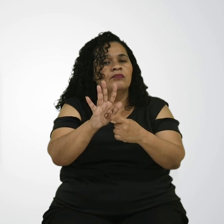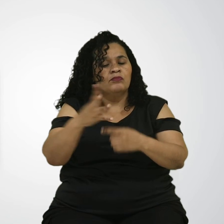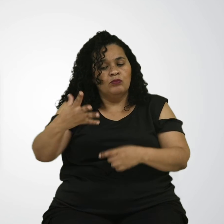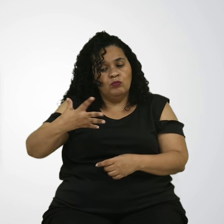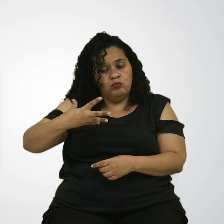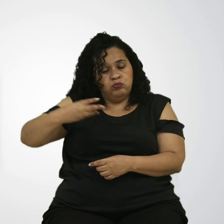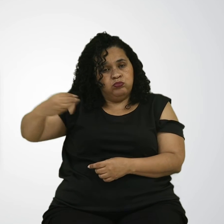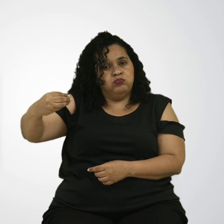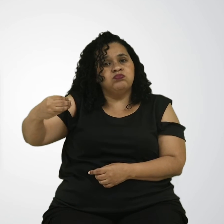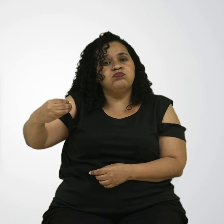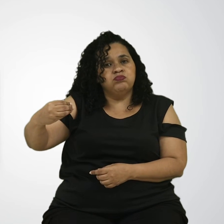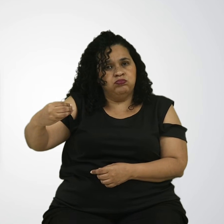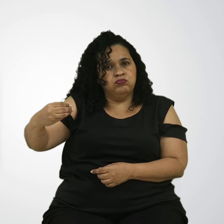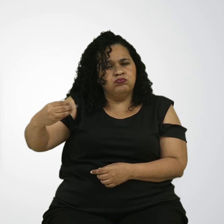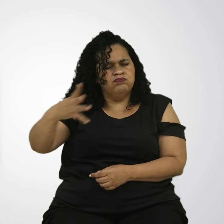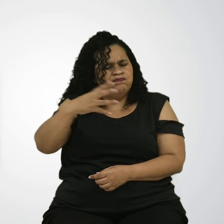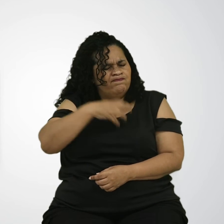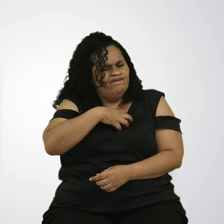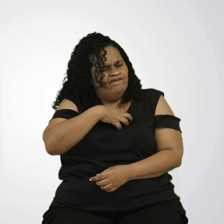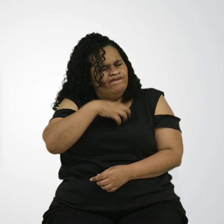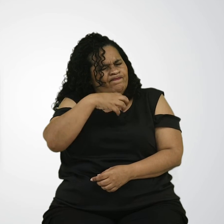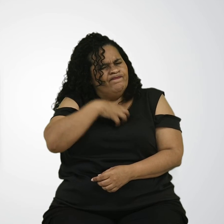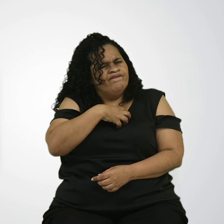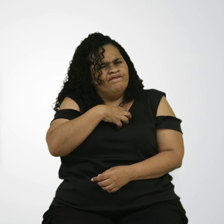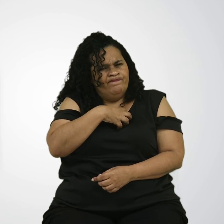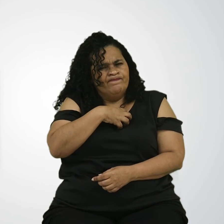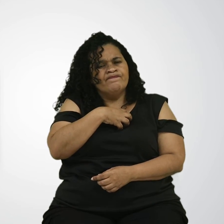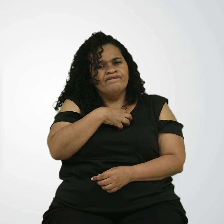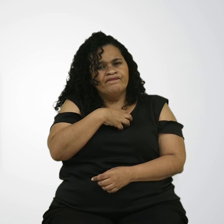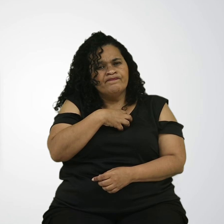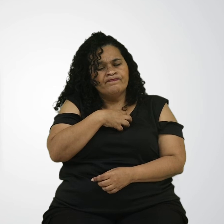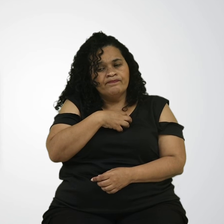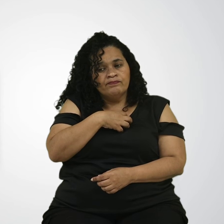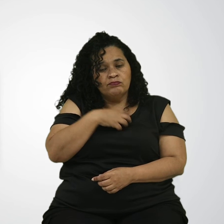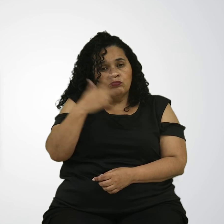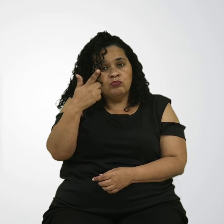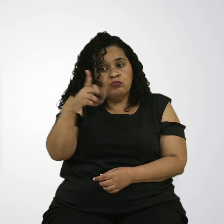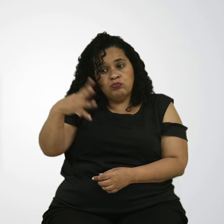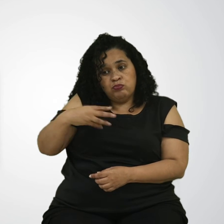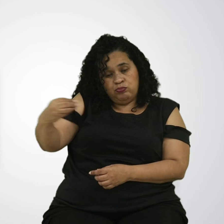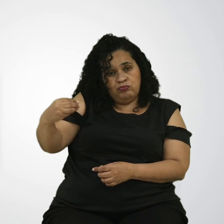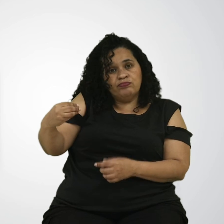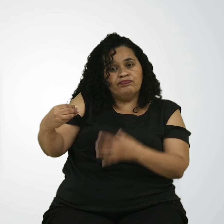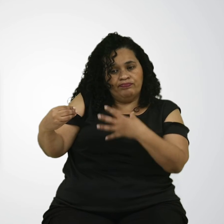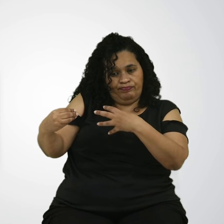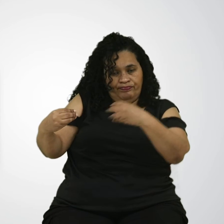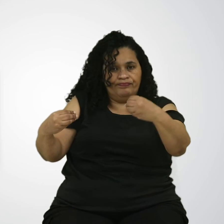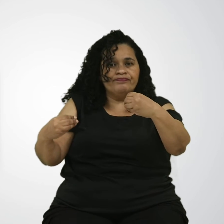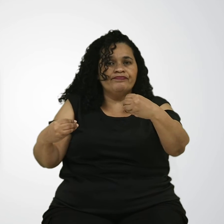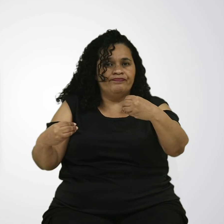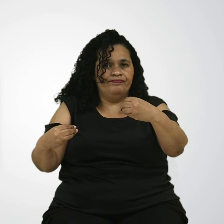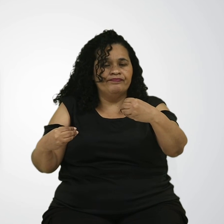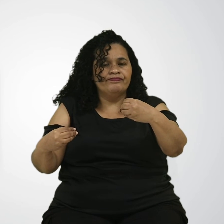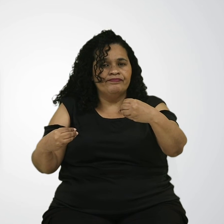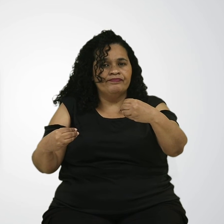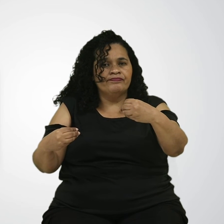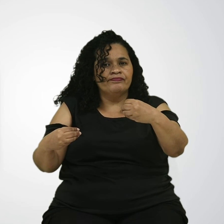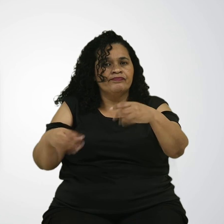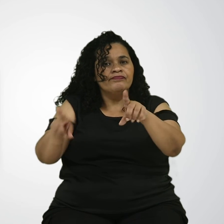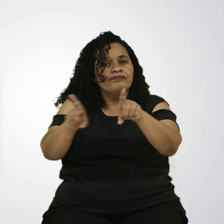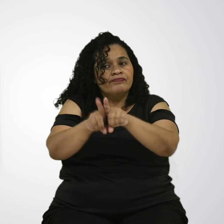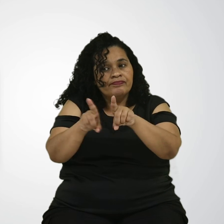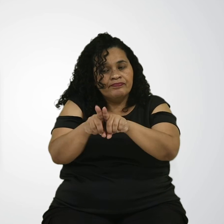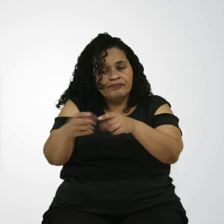filho a maneira como ele tratará os seus filhos. Muito provável. Ele levará aquela